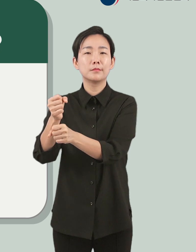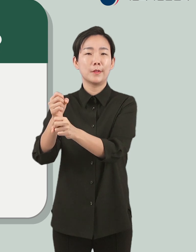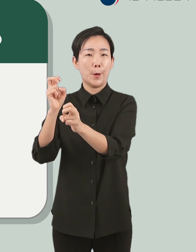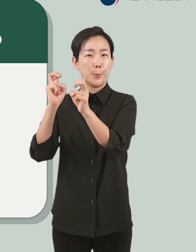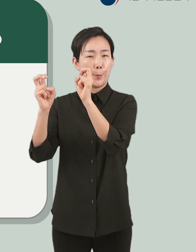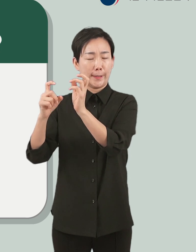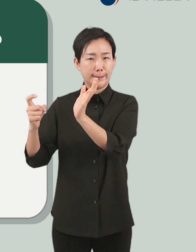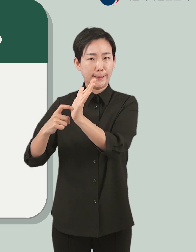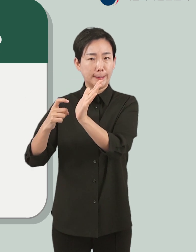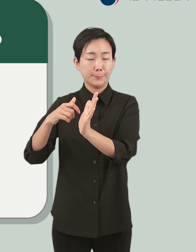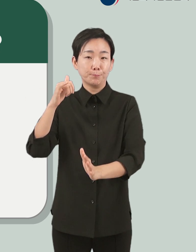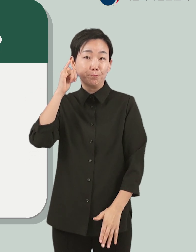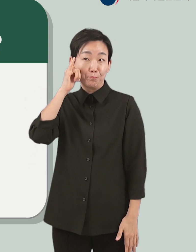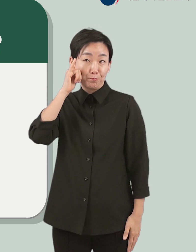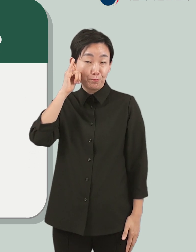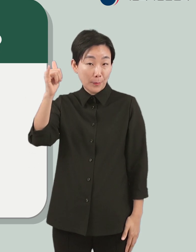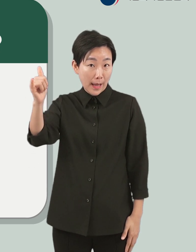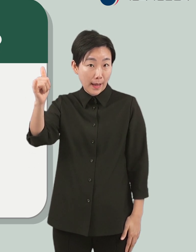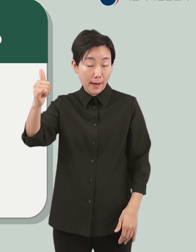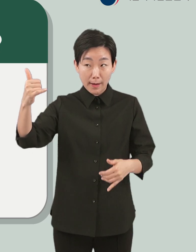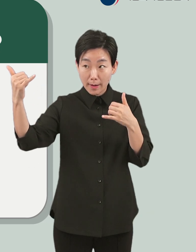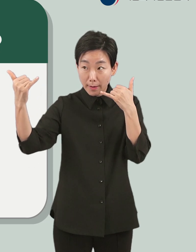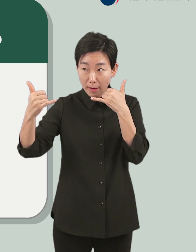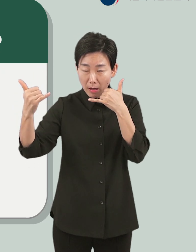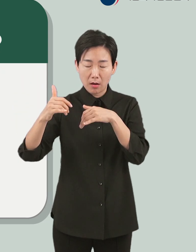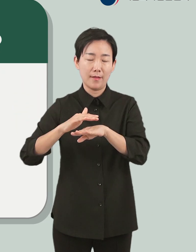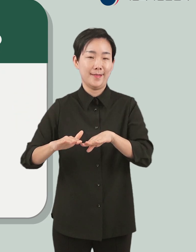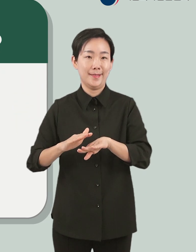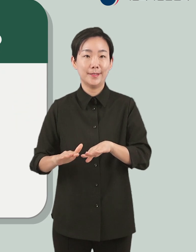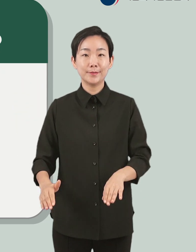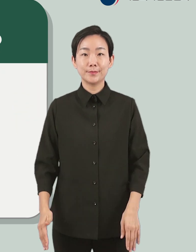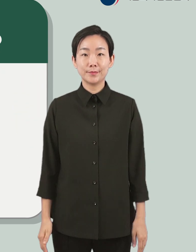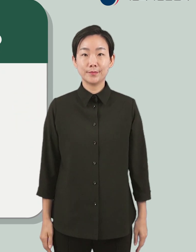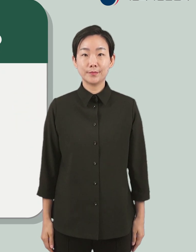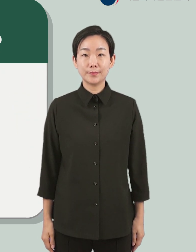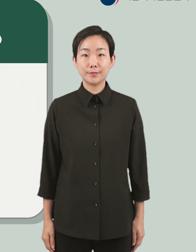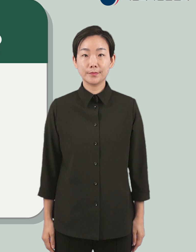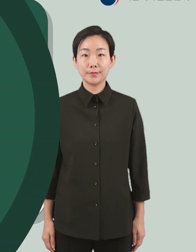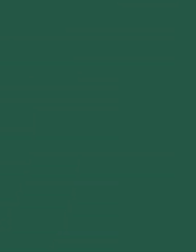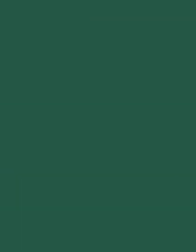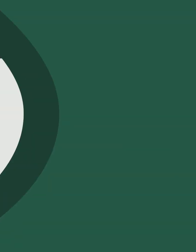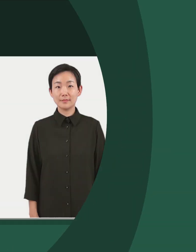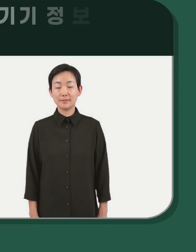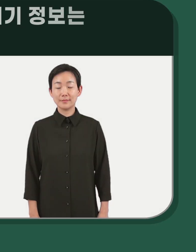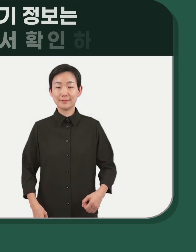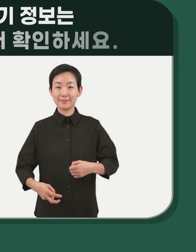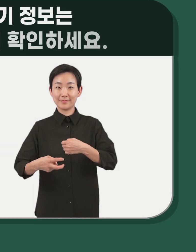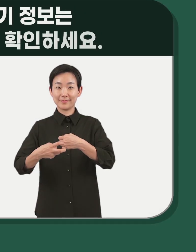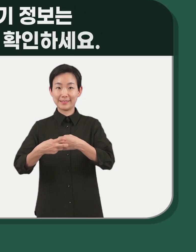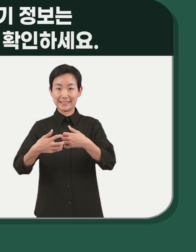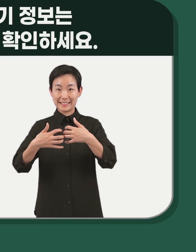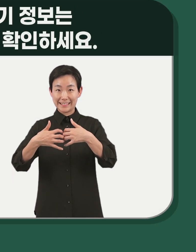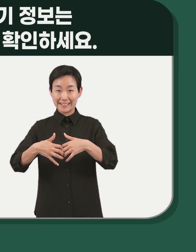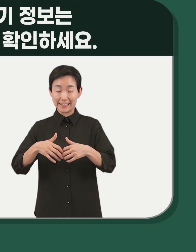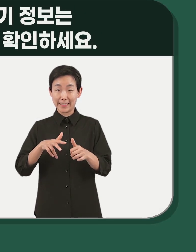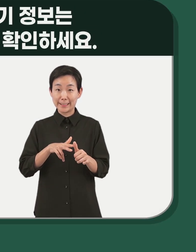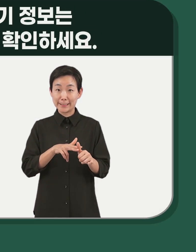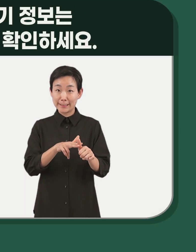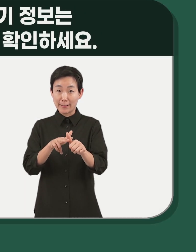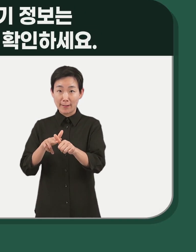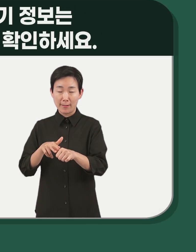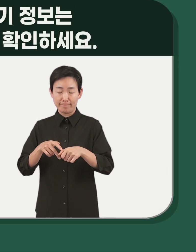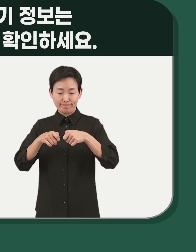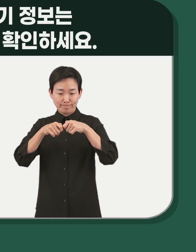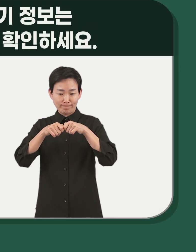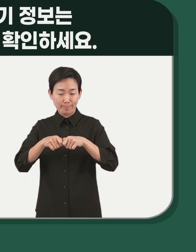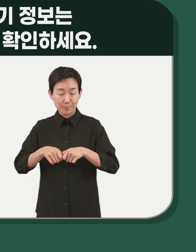긴급 연락처로 반드시 연락해야 하며 제조사의 조치에 따라 해결합니다. 더욱 자세한